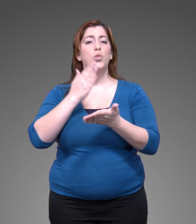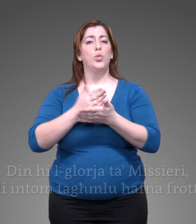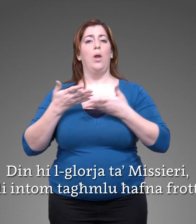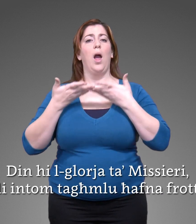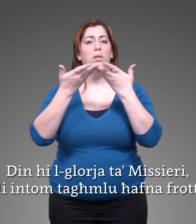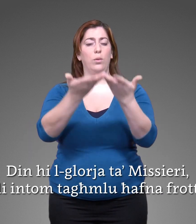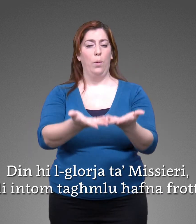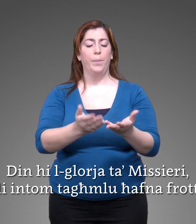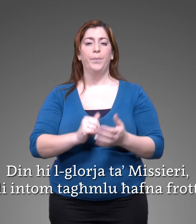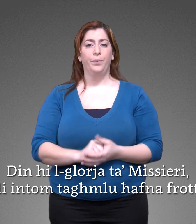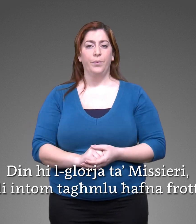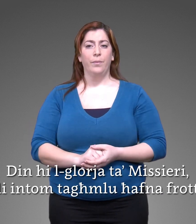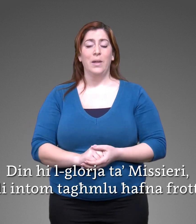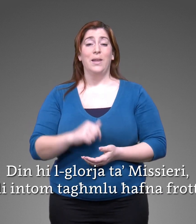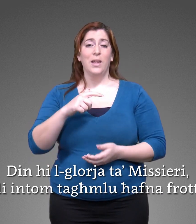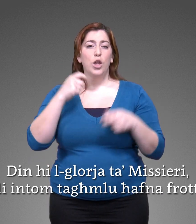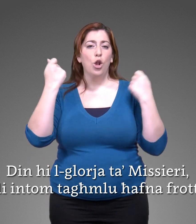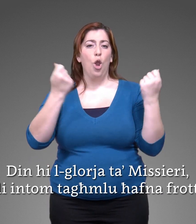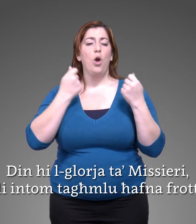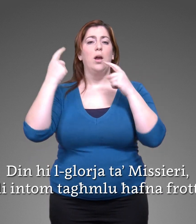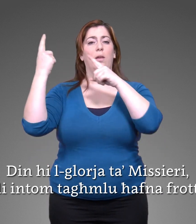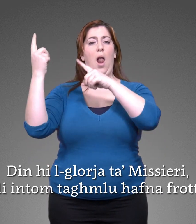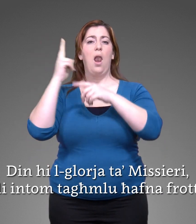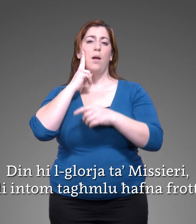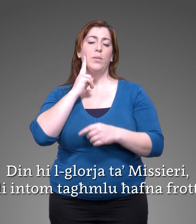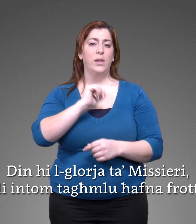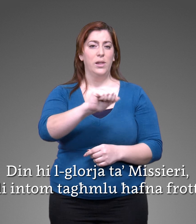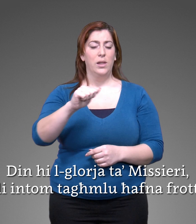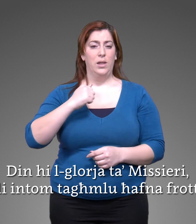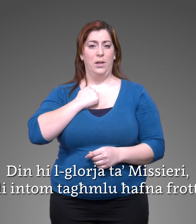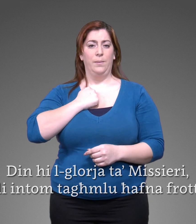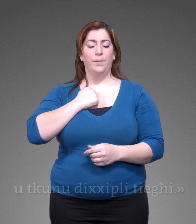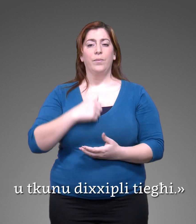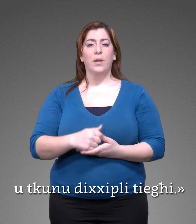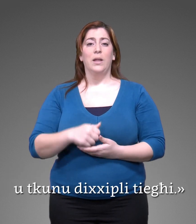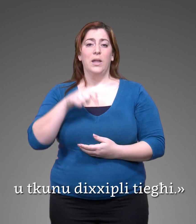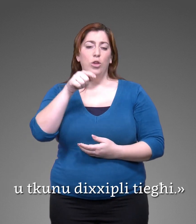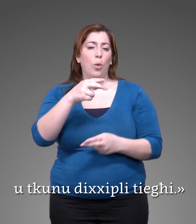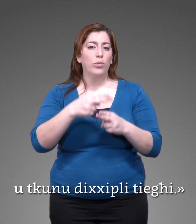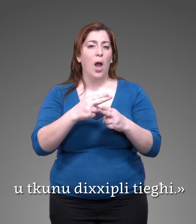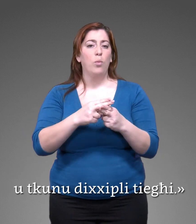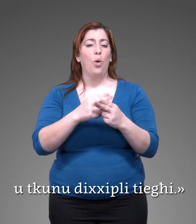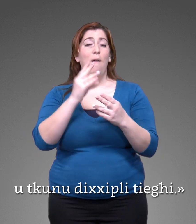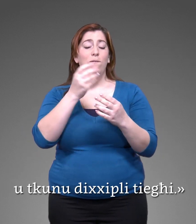Din il-glorja taħmel s-siri Li jintom taħn luħhafna frot U t-kurnu di xħibli tijaj